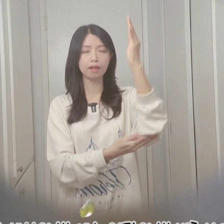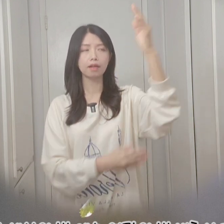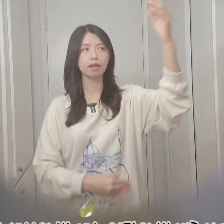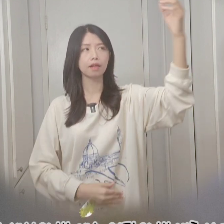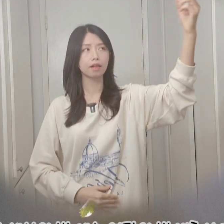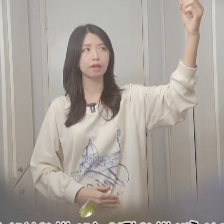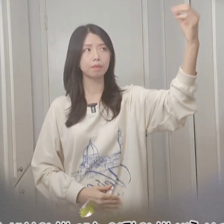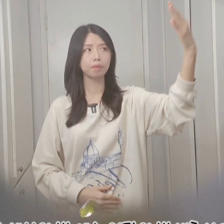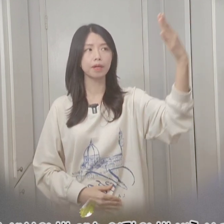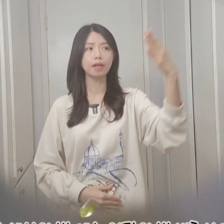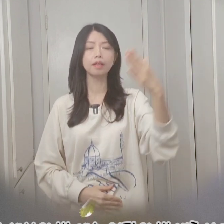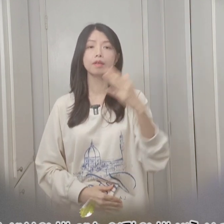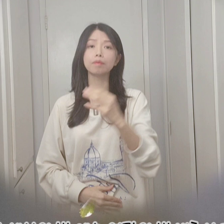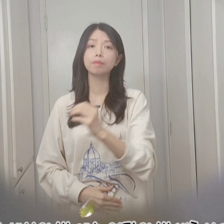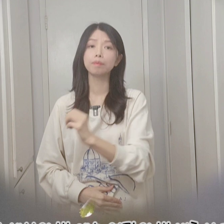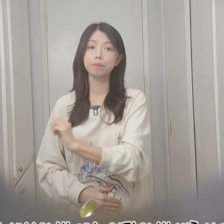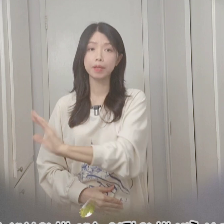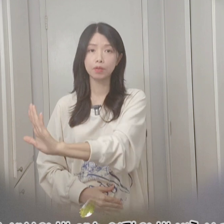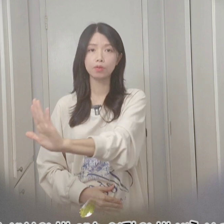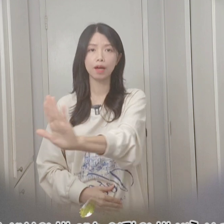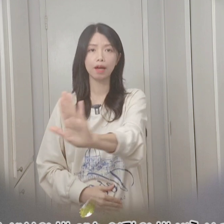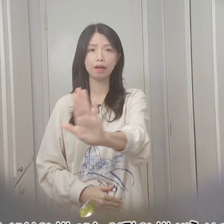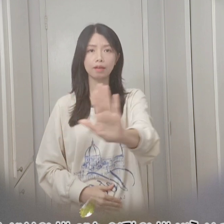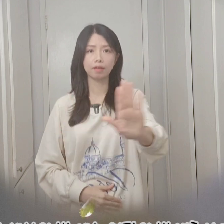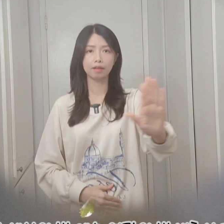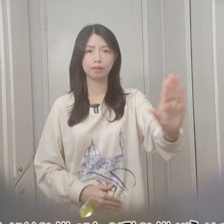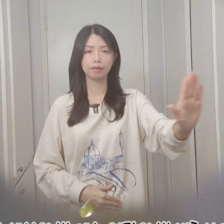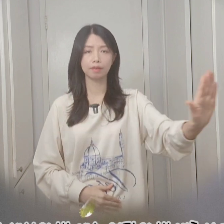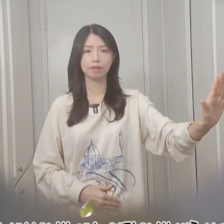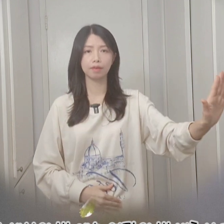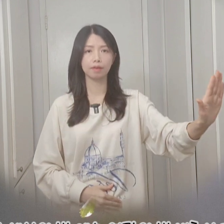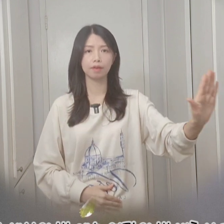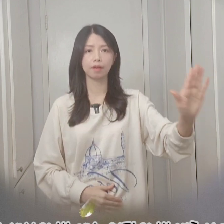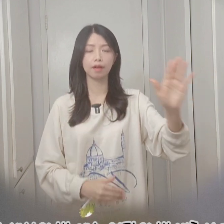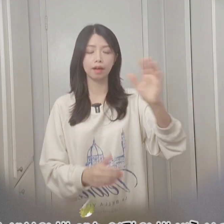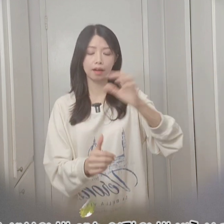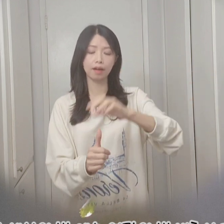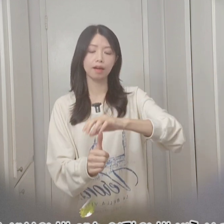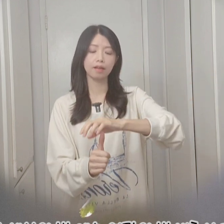영광의 빛, 비추사,